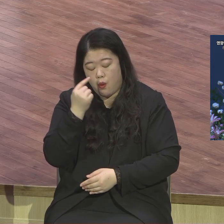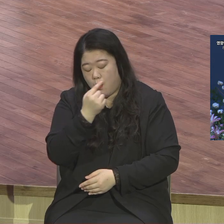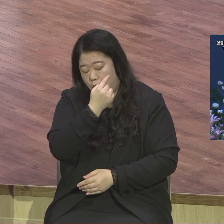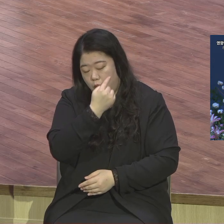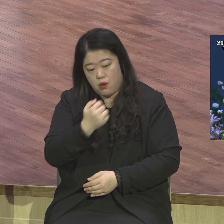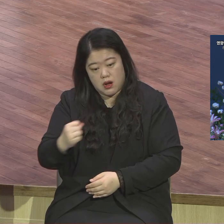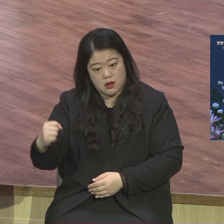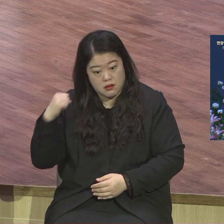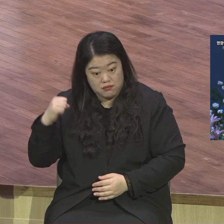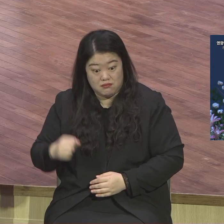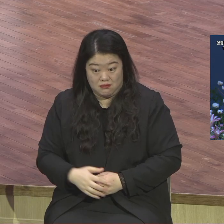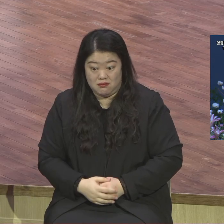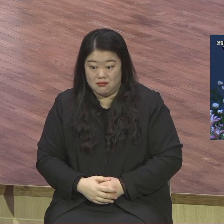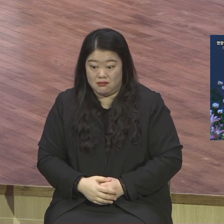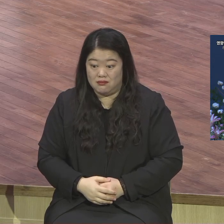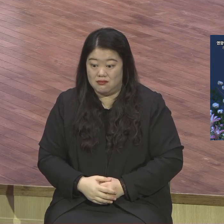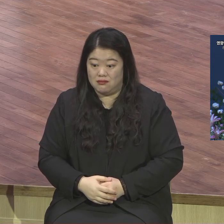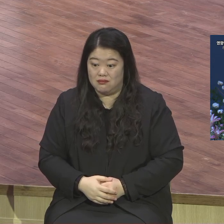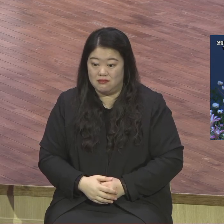거예요. 이야,